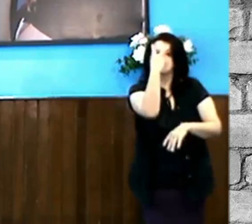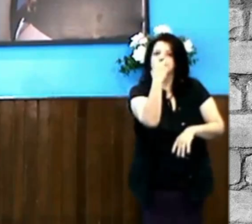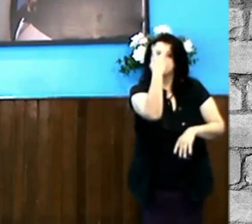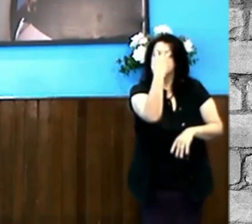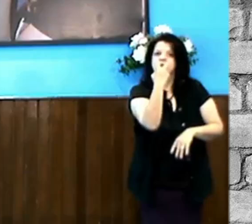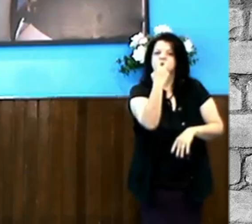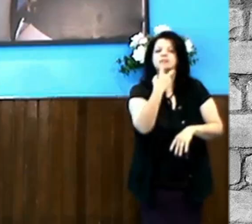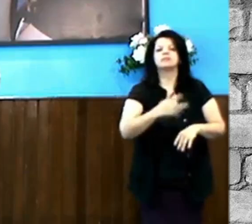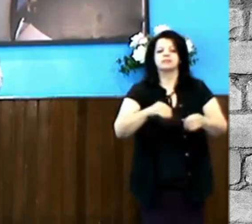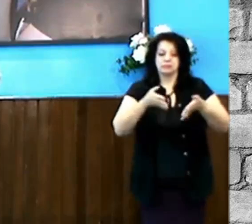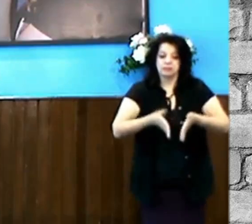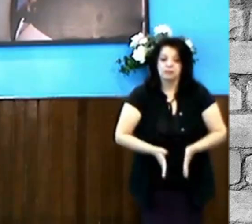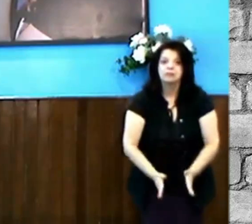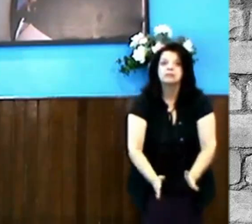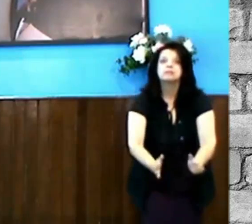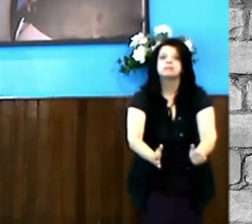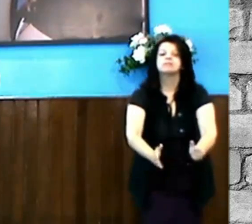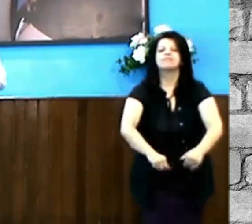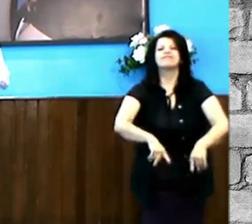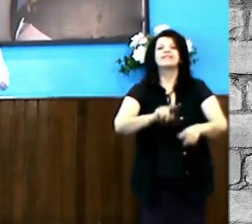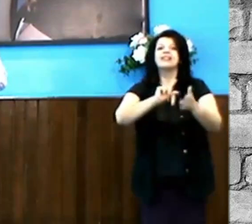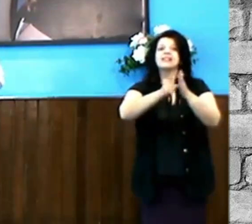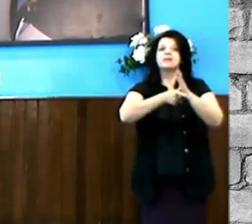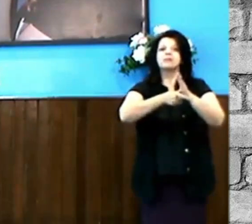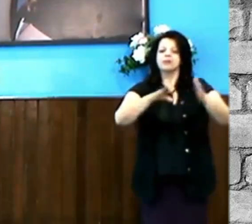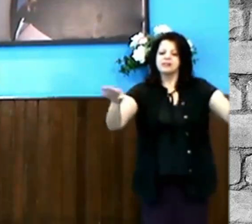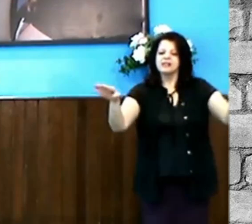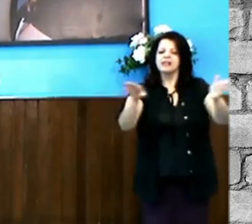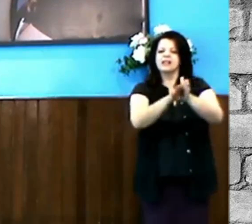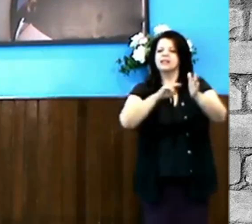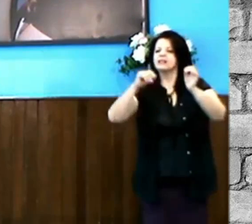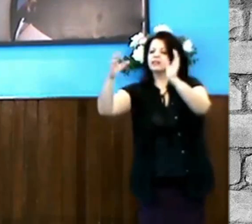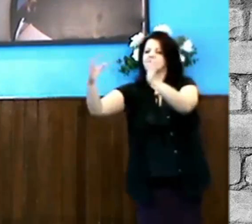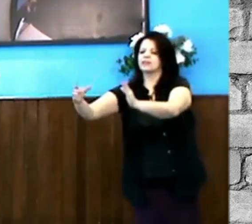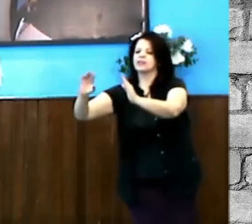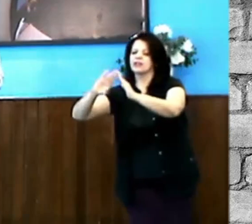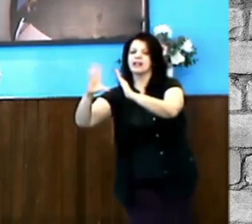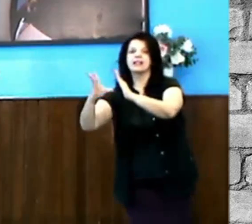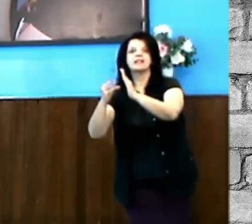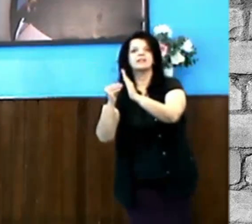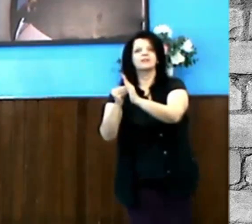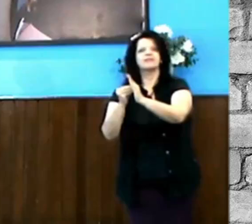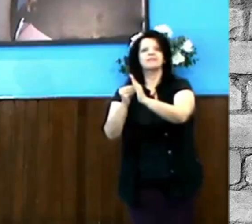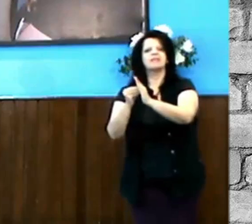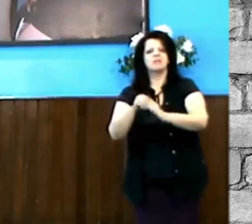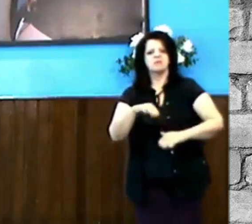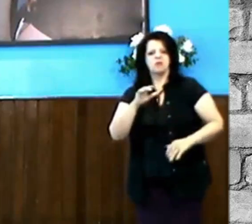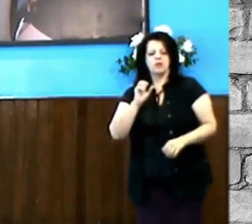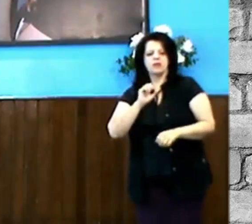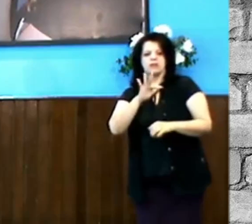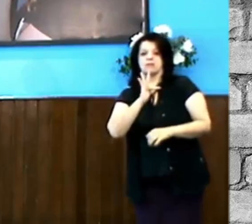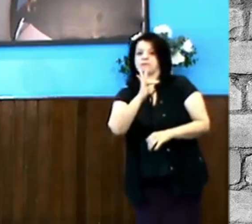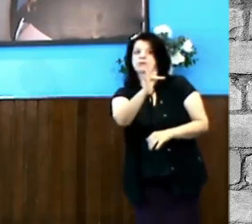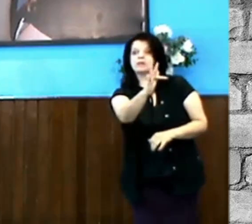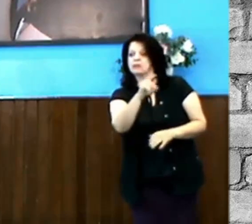Escritura que depois que esse cego é curado, ele entra no templo, ele está adorando a Deus, os fariseus chegam até ele, perguntam quem o curou, ele diz que foi